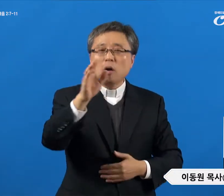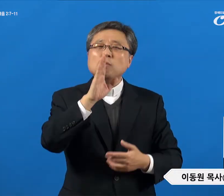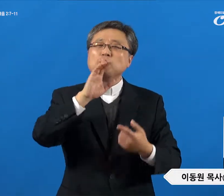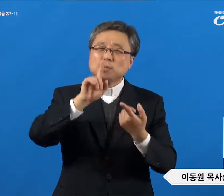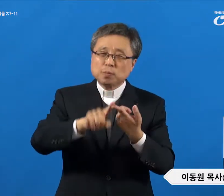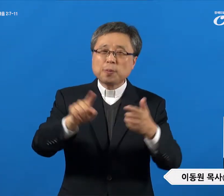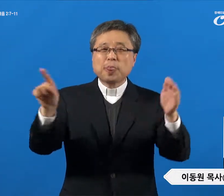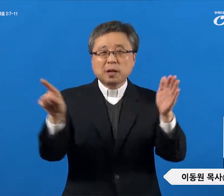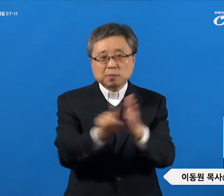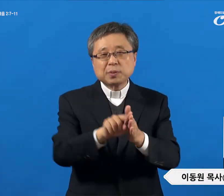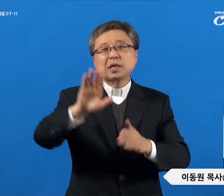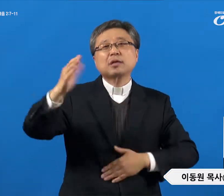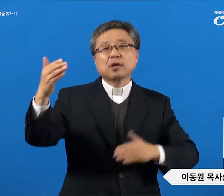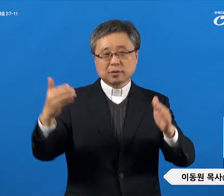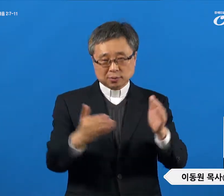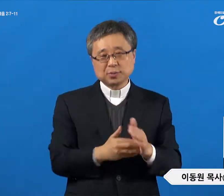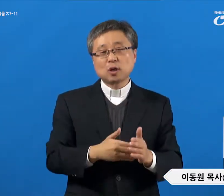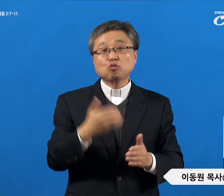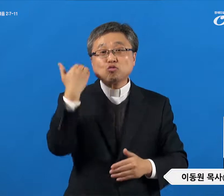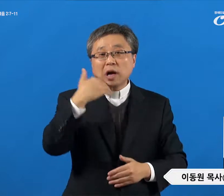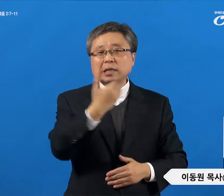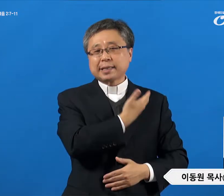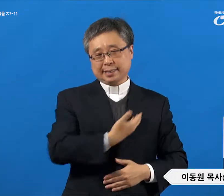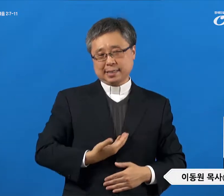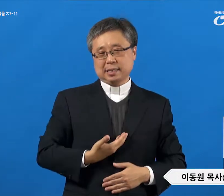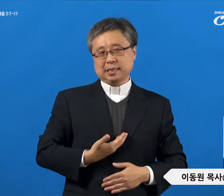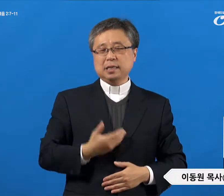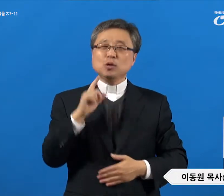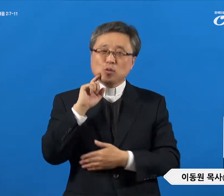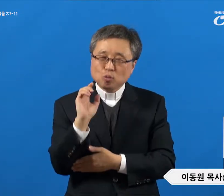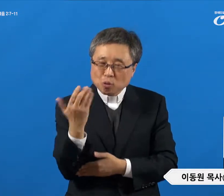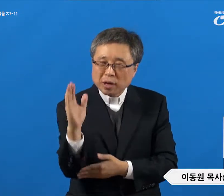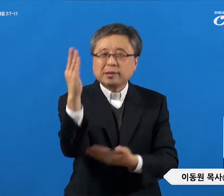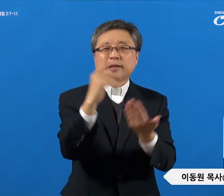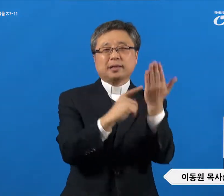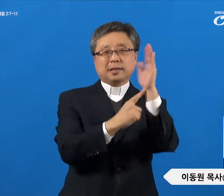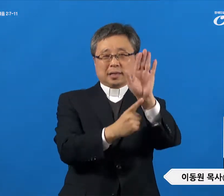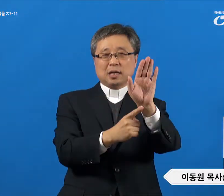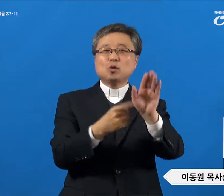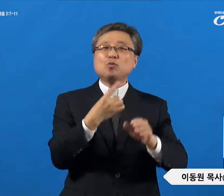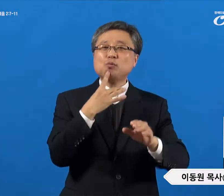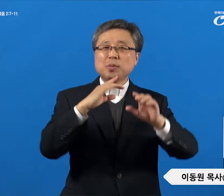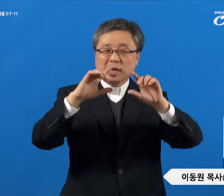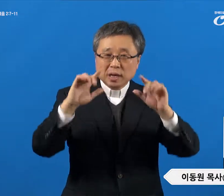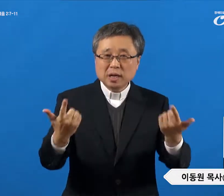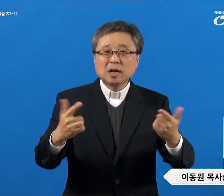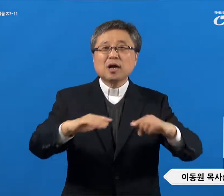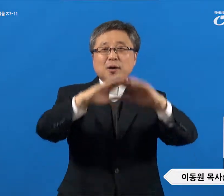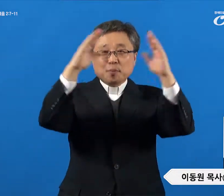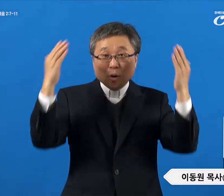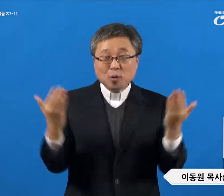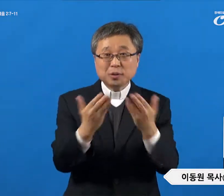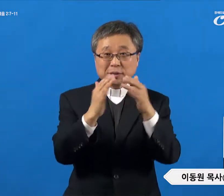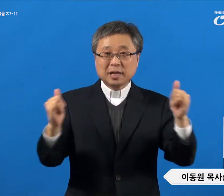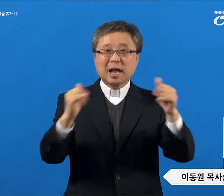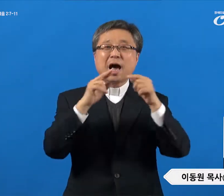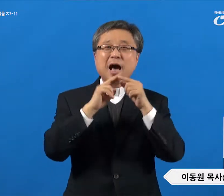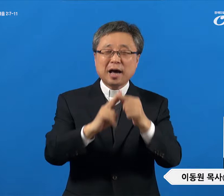믿게 되었다는 사실이에요. 그리고 영광을 드러낸 것입니다. 뿐만 아니라 모든 사람들이 함께 그